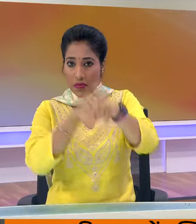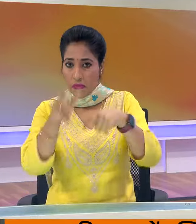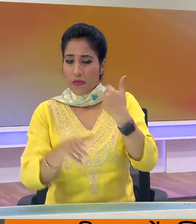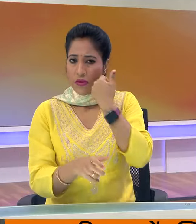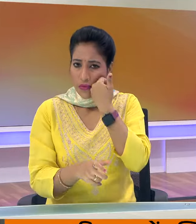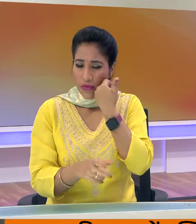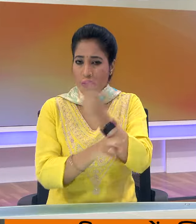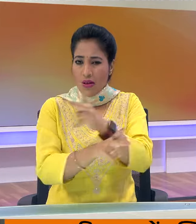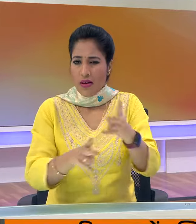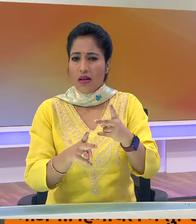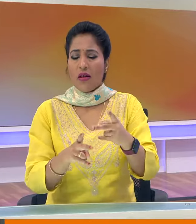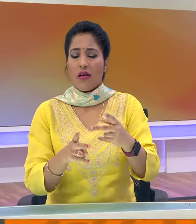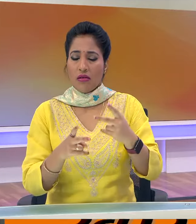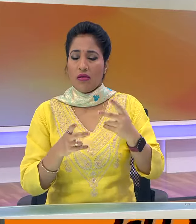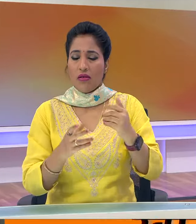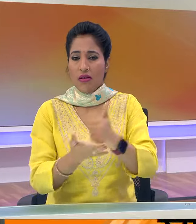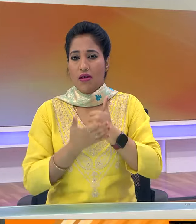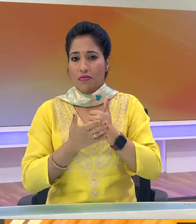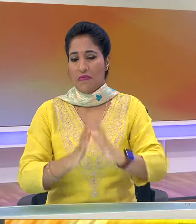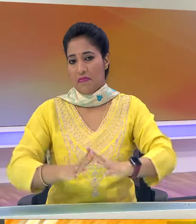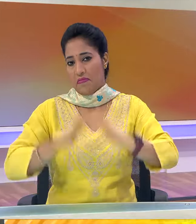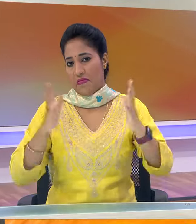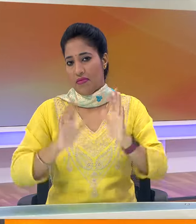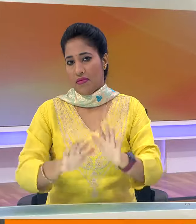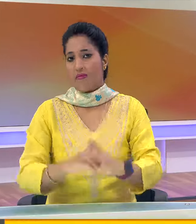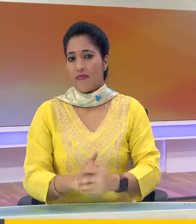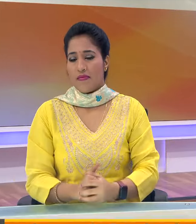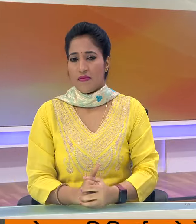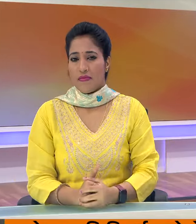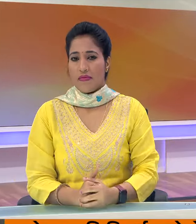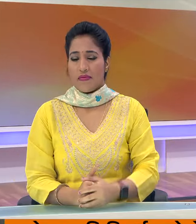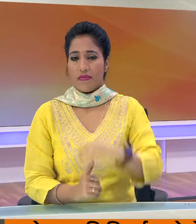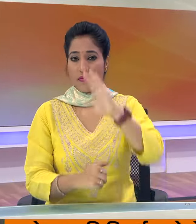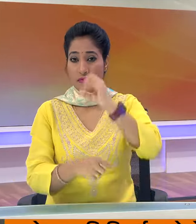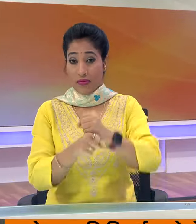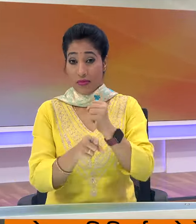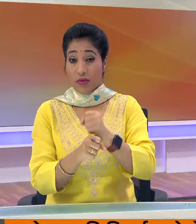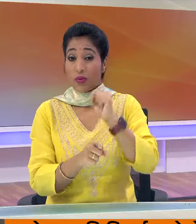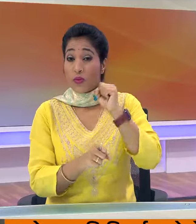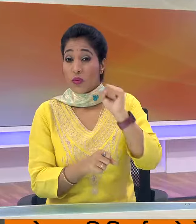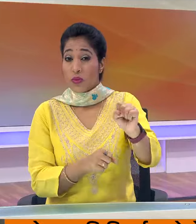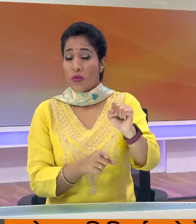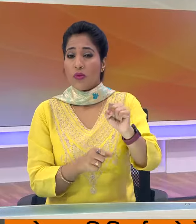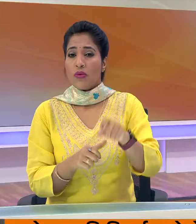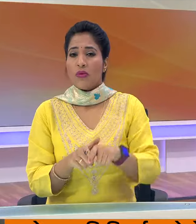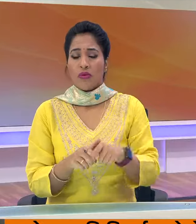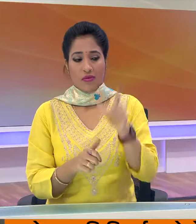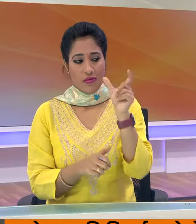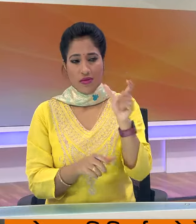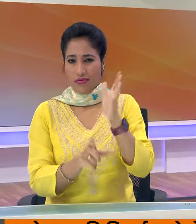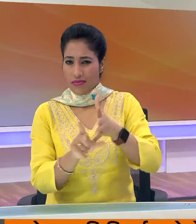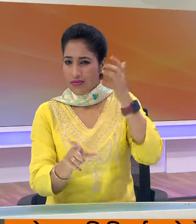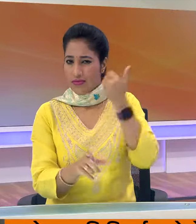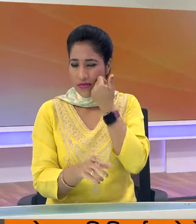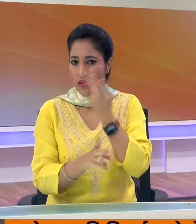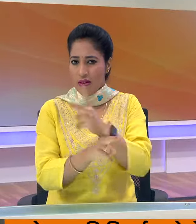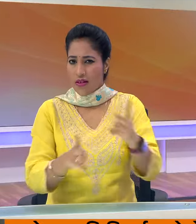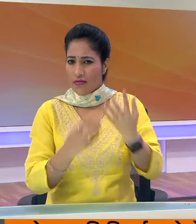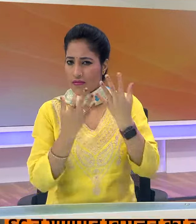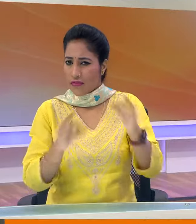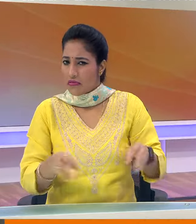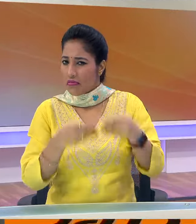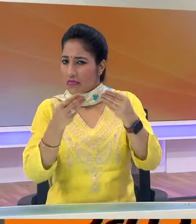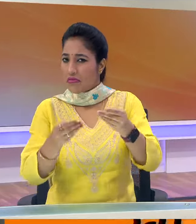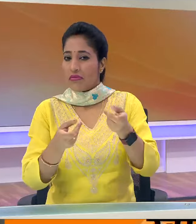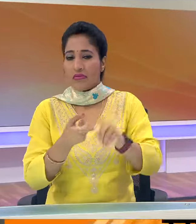इलाज कराने में बड़ी राहत मिलेगी। केंद्र सरकार ने आयुष्मान भारत योजना के